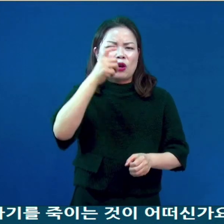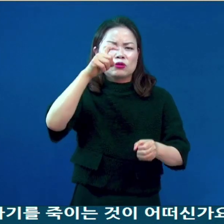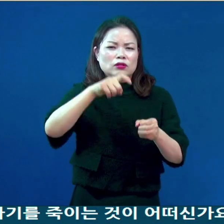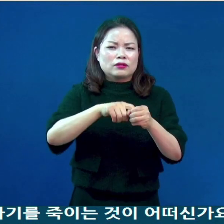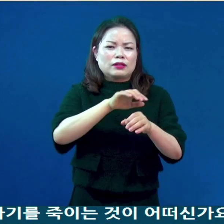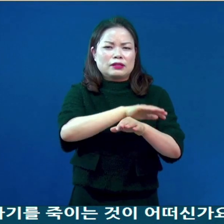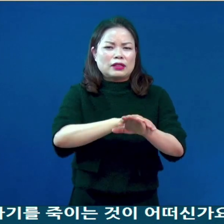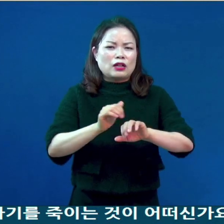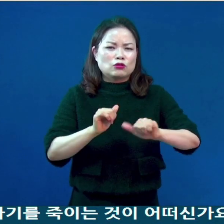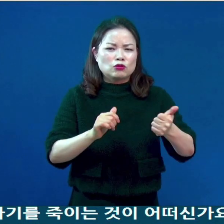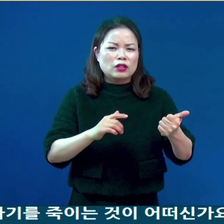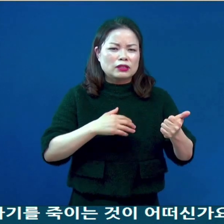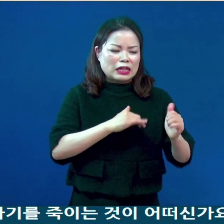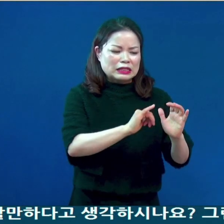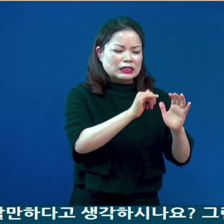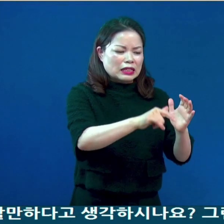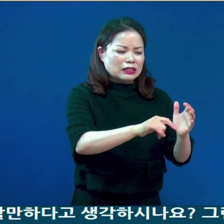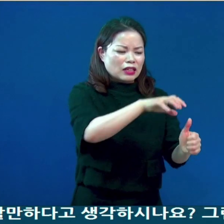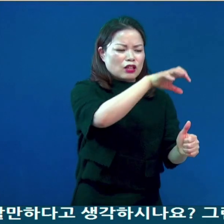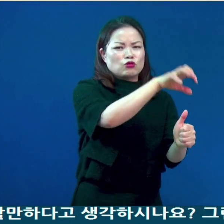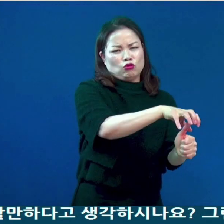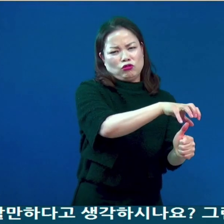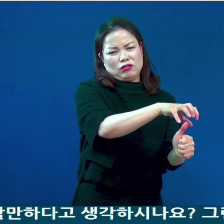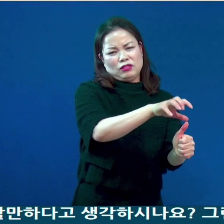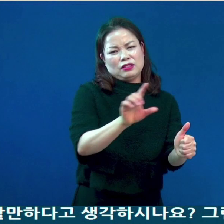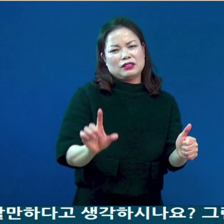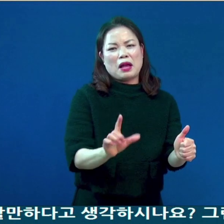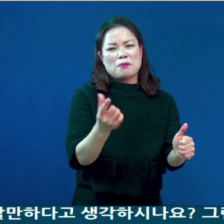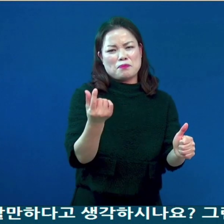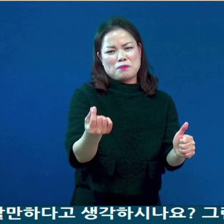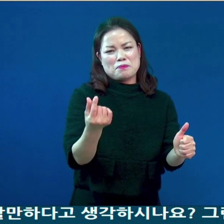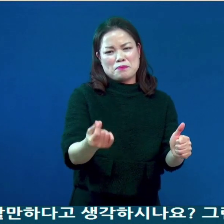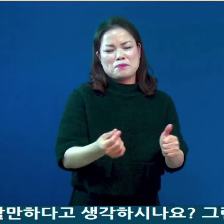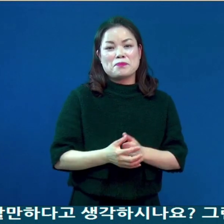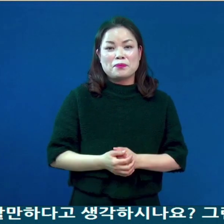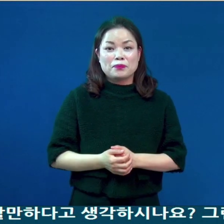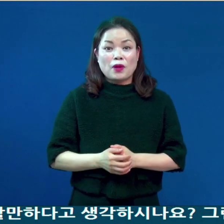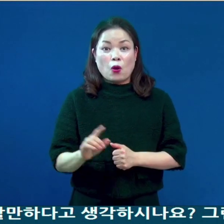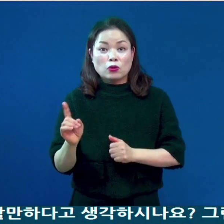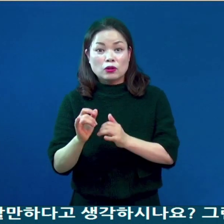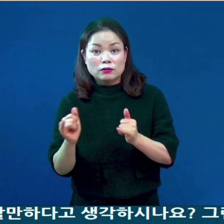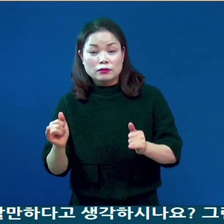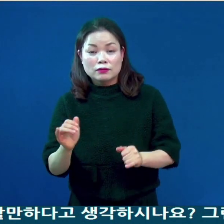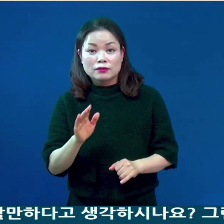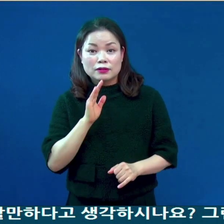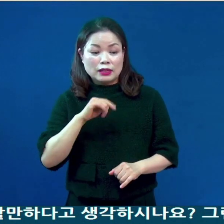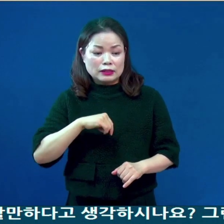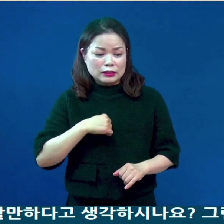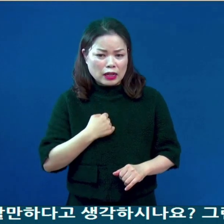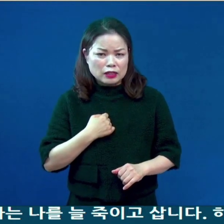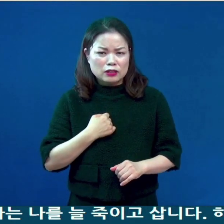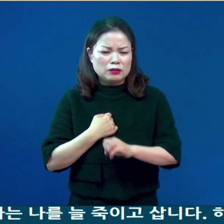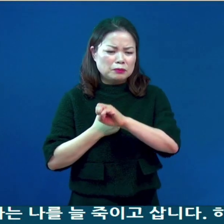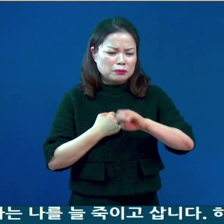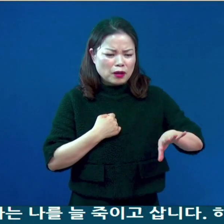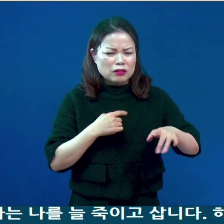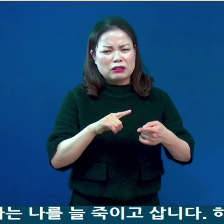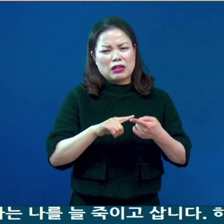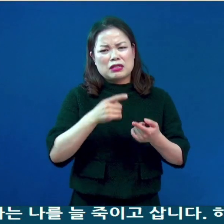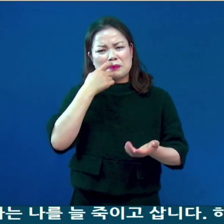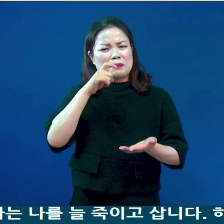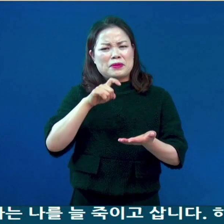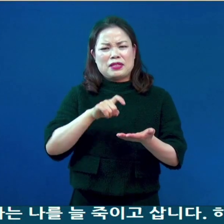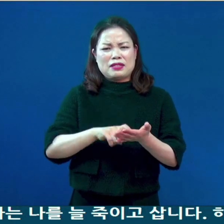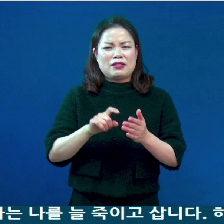잘 죽이는 게 아니라 그냥 세상에 눌려 사는 것 같습니다. 어떤 분들은 참 자기를 죽이는 게 힘듭니다.